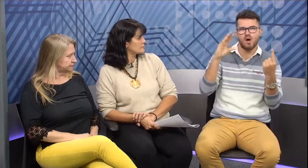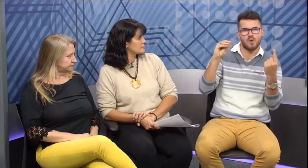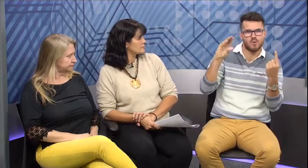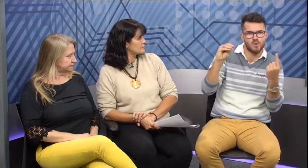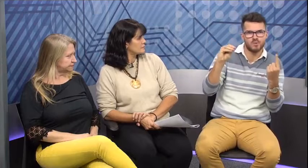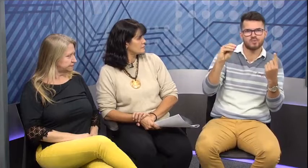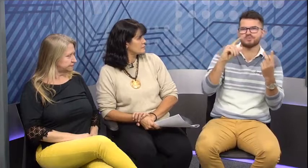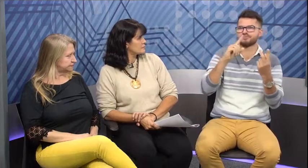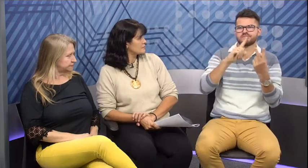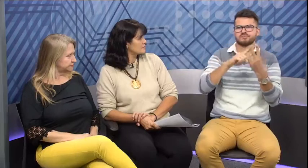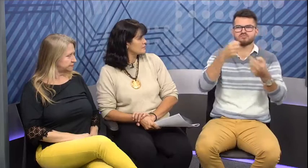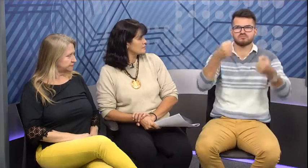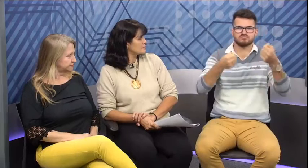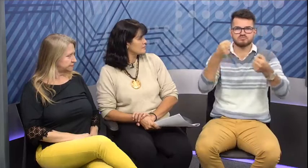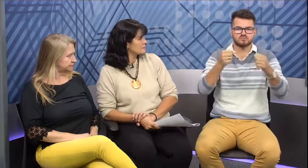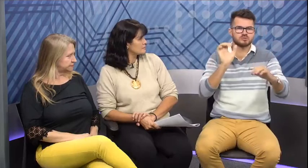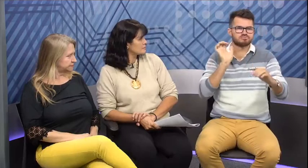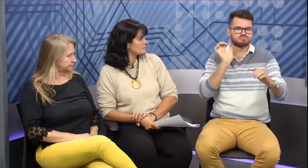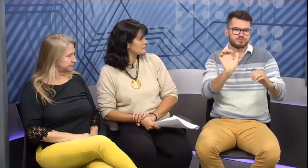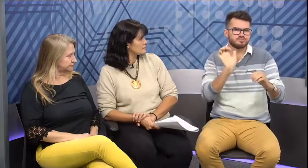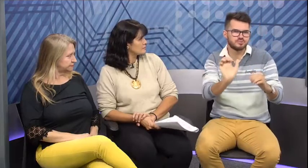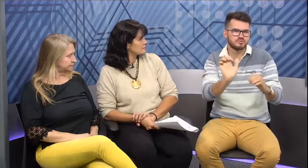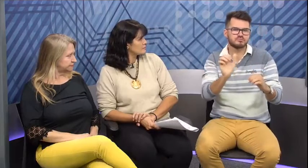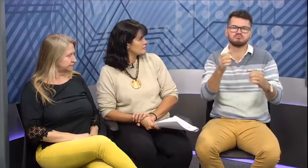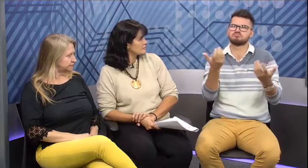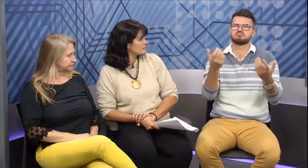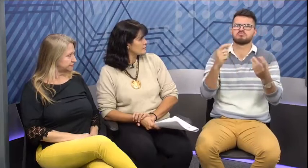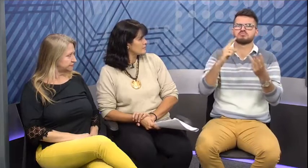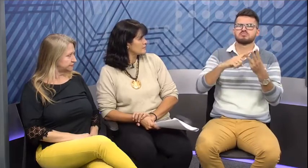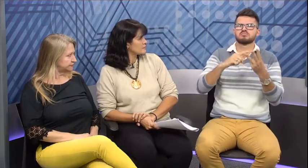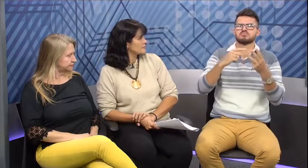resposta auditiva, o latido do cachorro, às vezes a buzina de um carro,